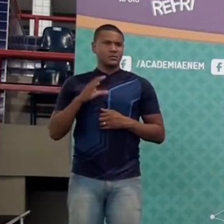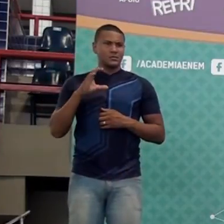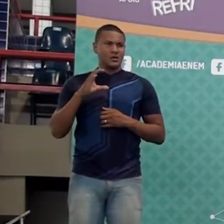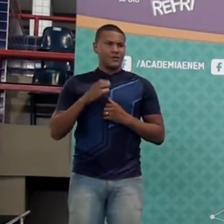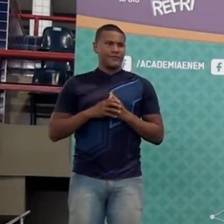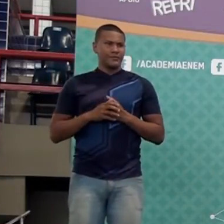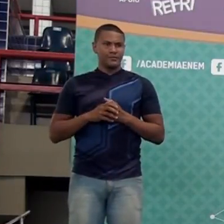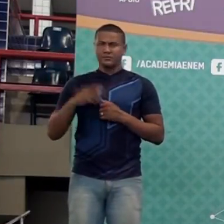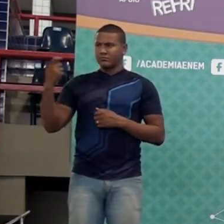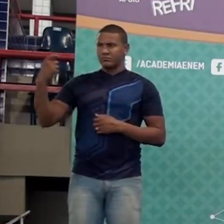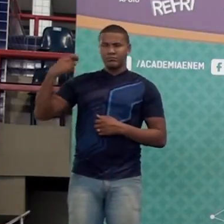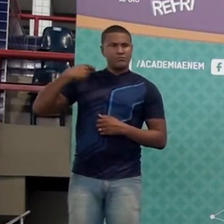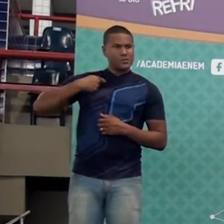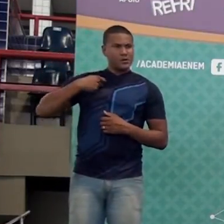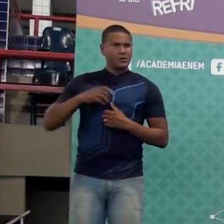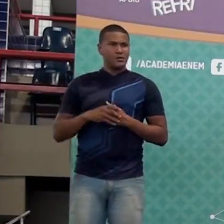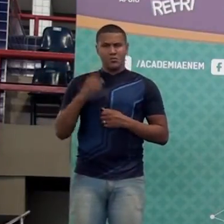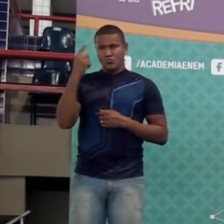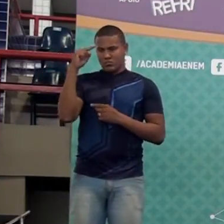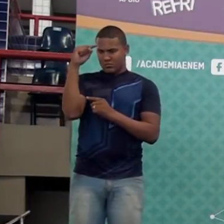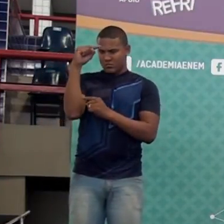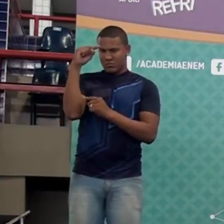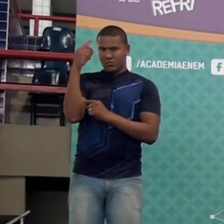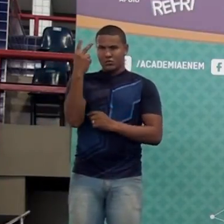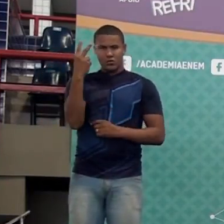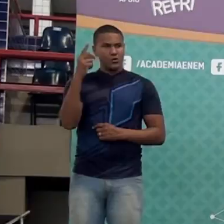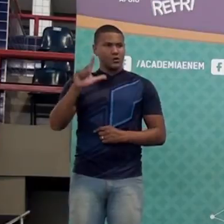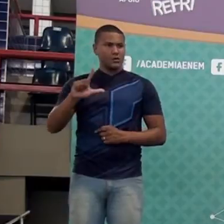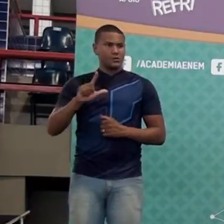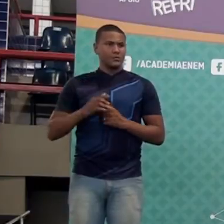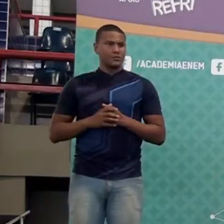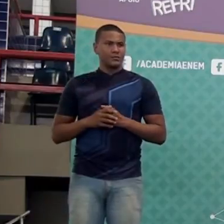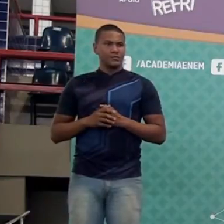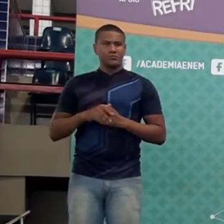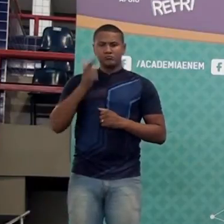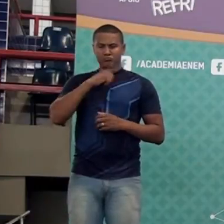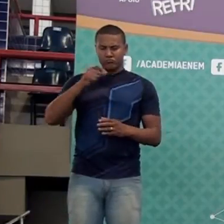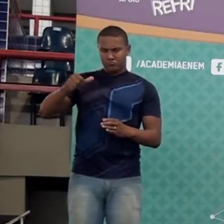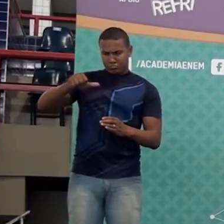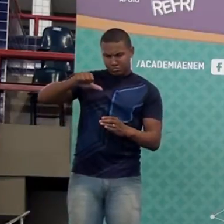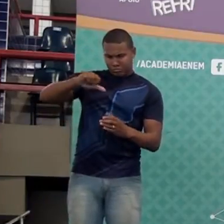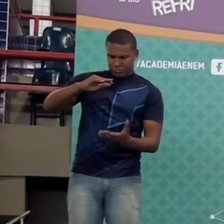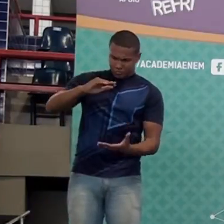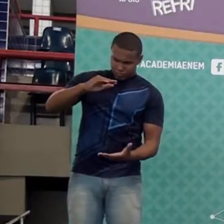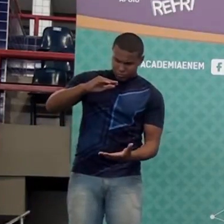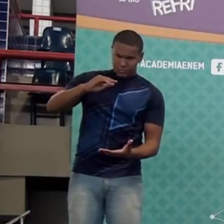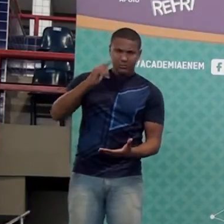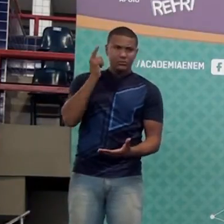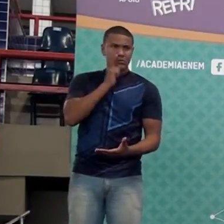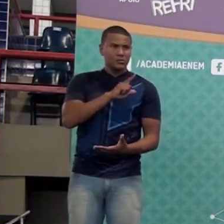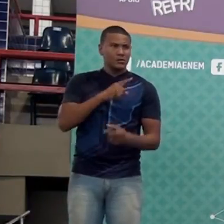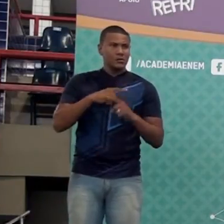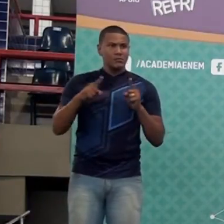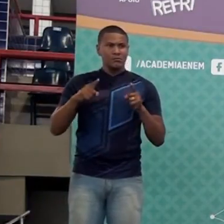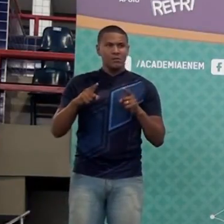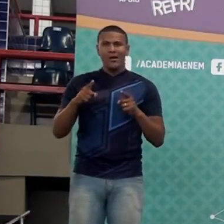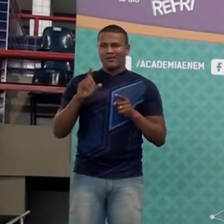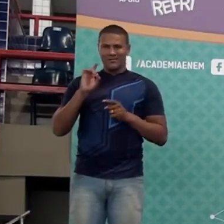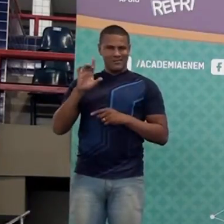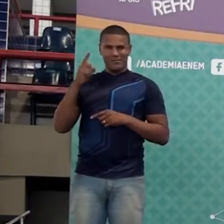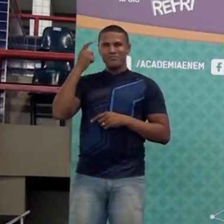É pouco, mas as pessoas que normalmente fazem essa coleta do óleo fazem muito mais por uma